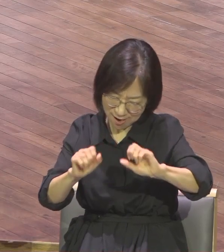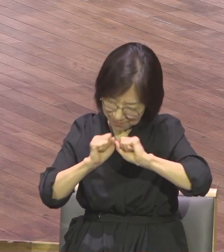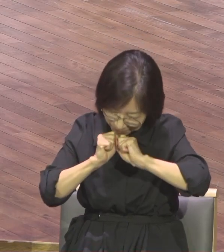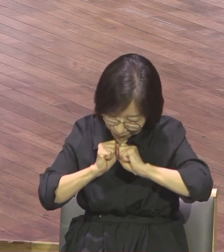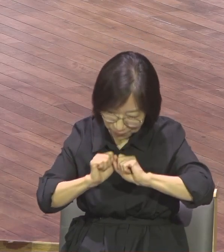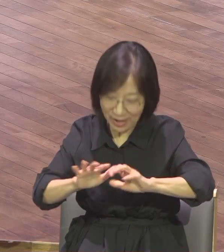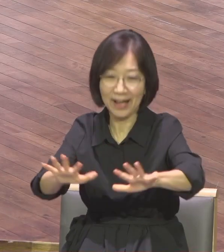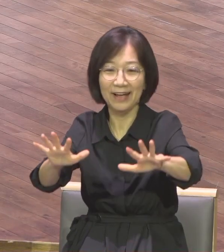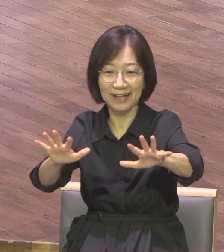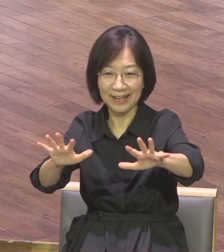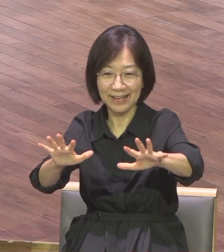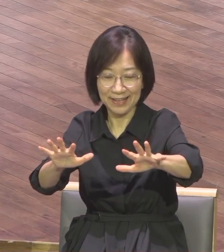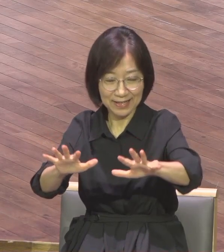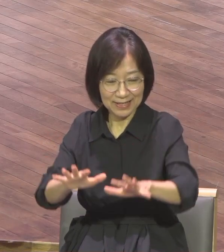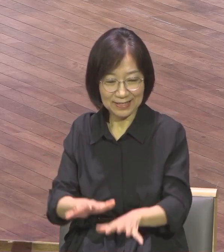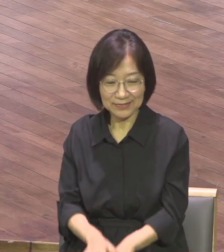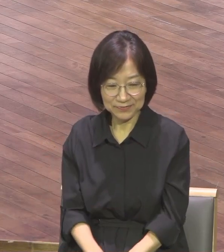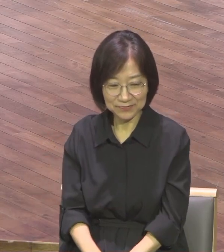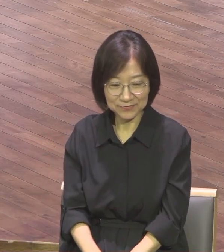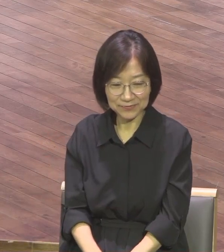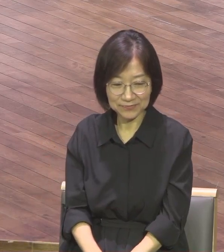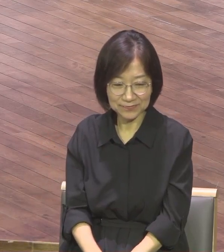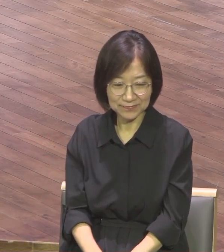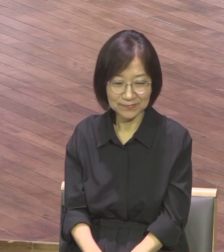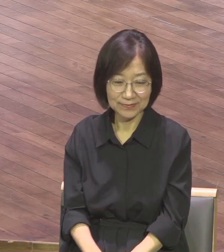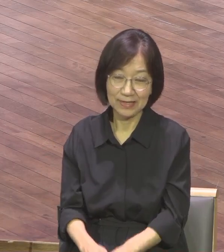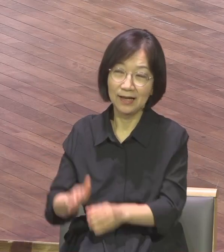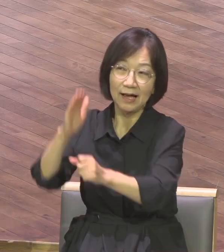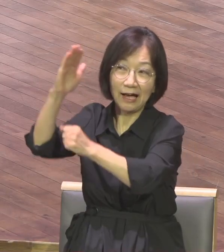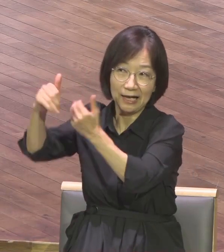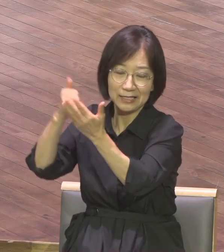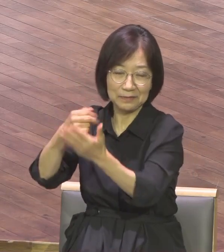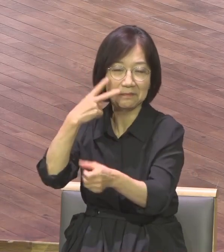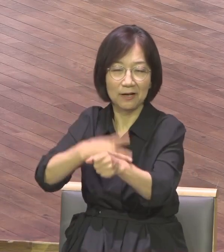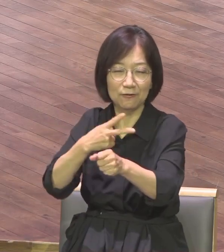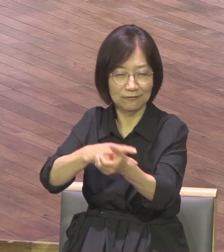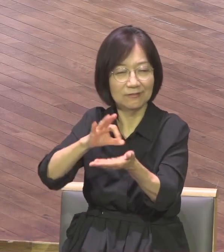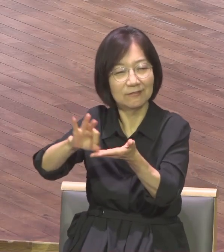불타오르는 확산되는 이 일에 쓰임을 받게 되었다.